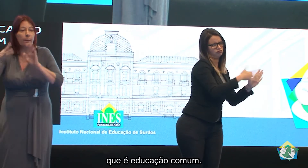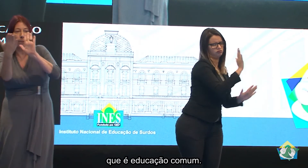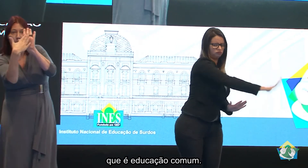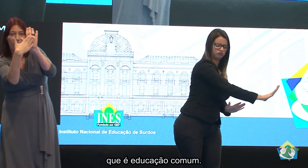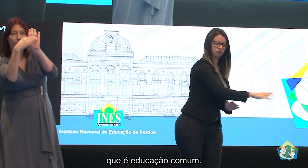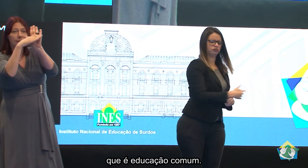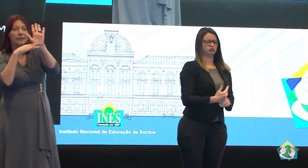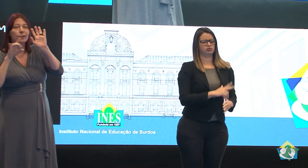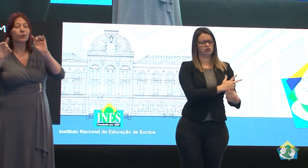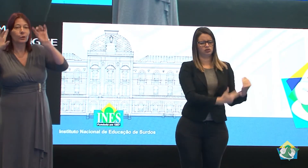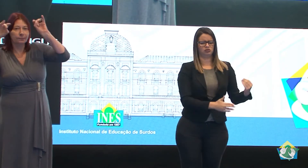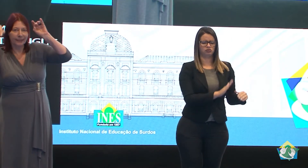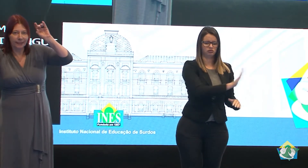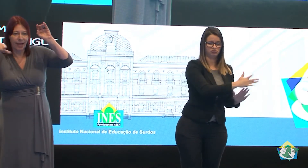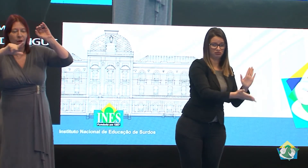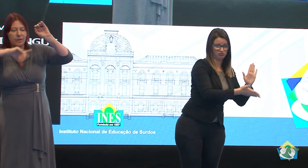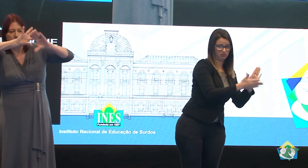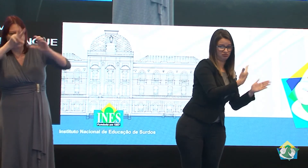educação comum.